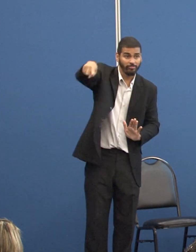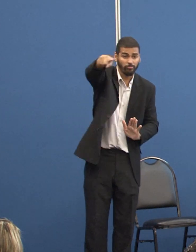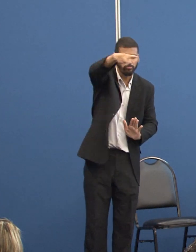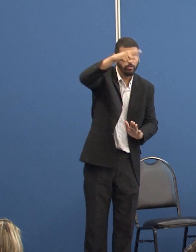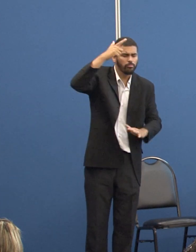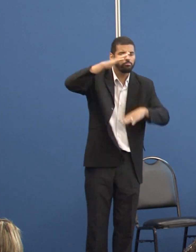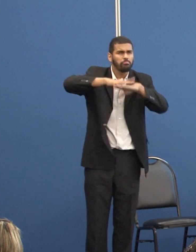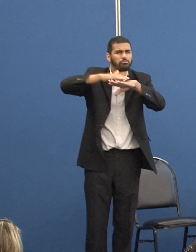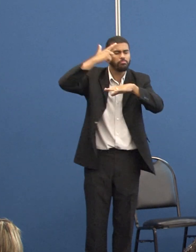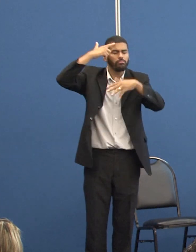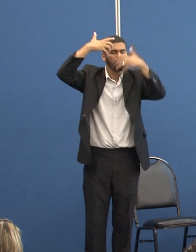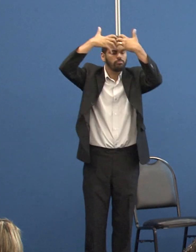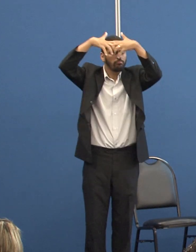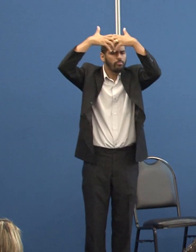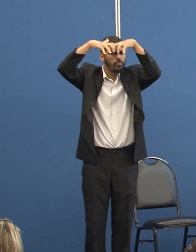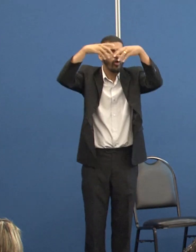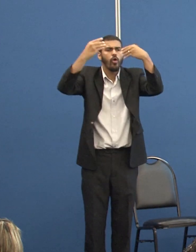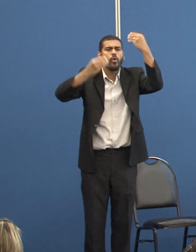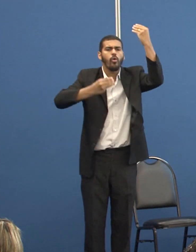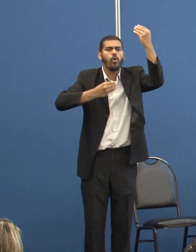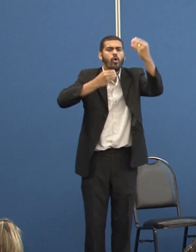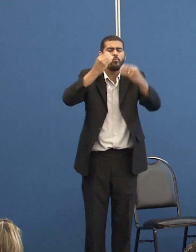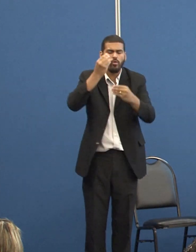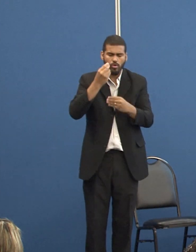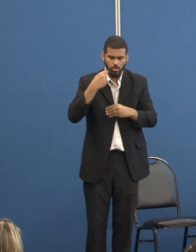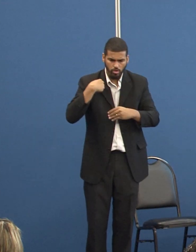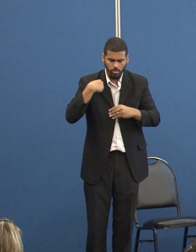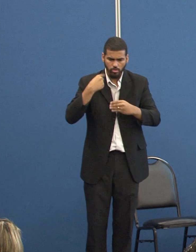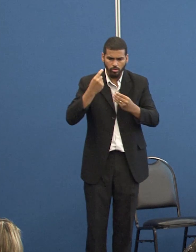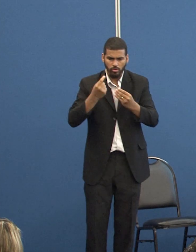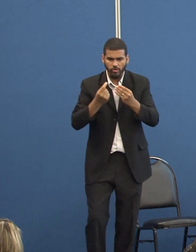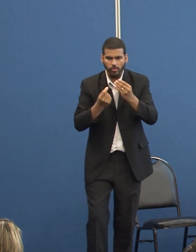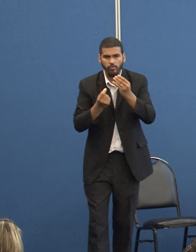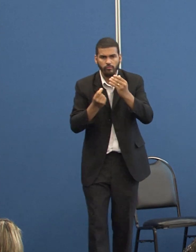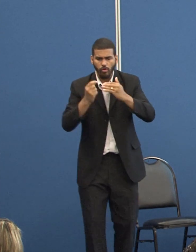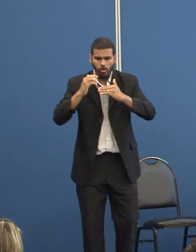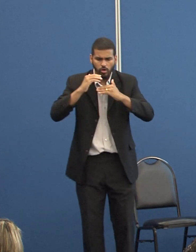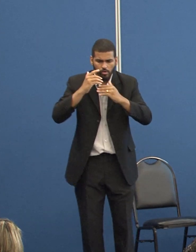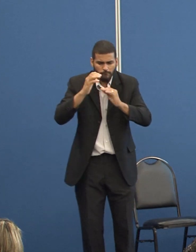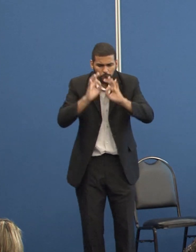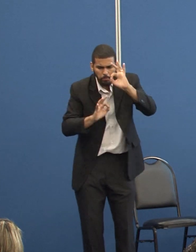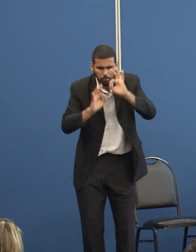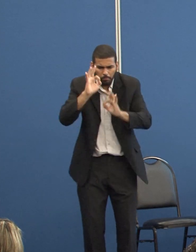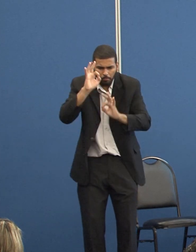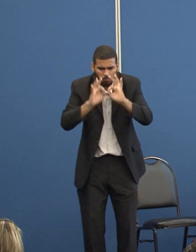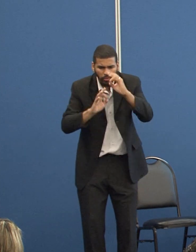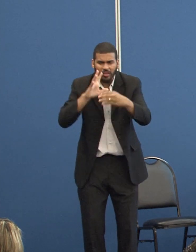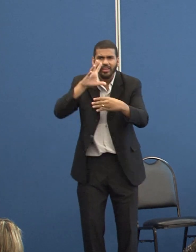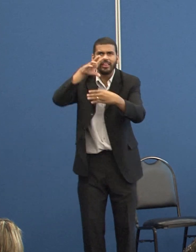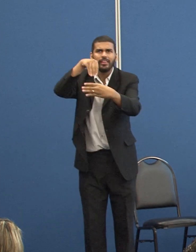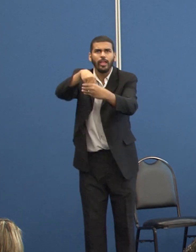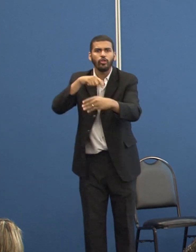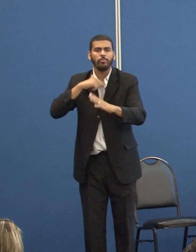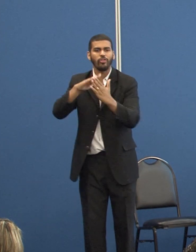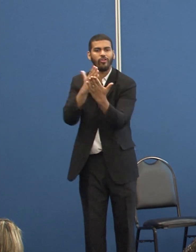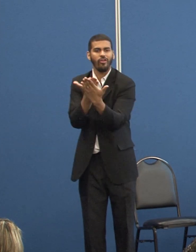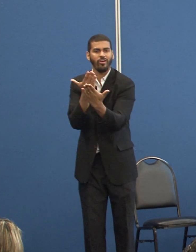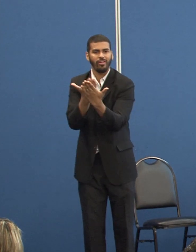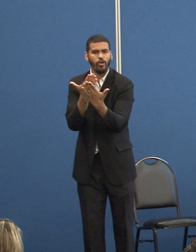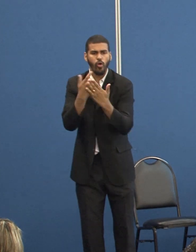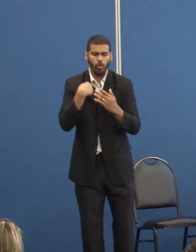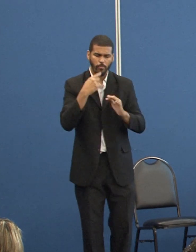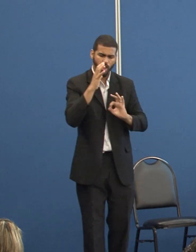pensar como que eu vou construir isso dentro da minha realidade, da minha escola. Como que eu vou elaborar uma